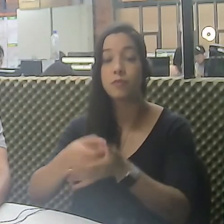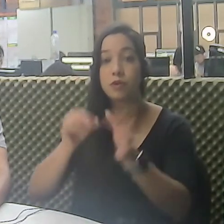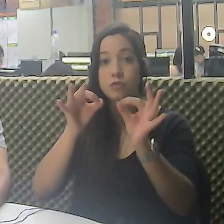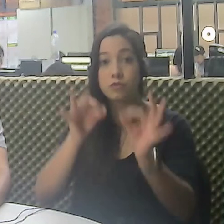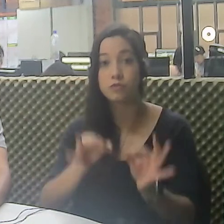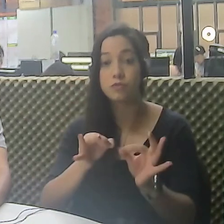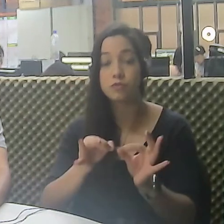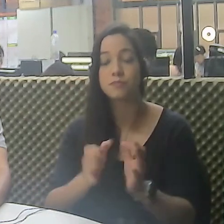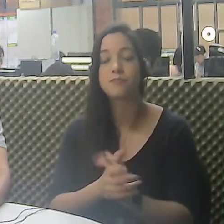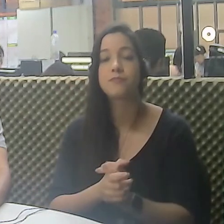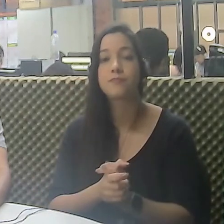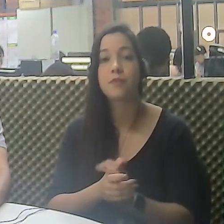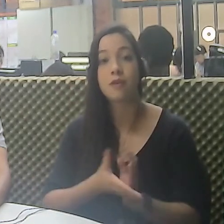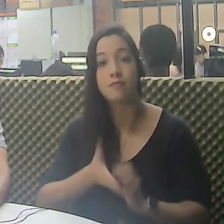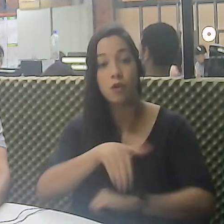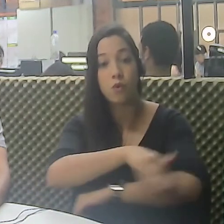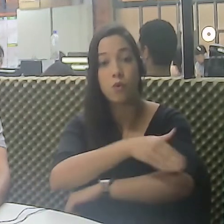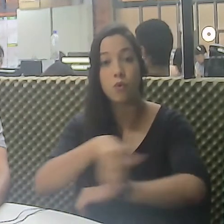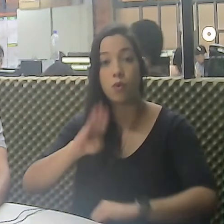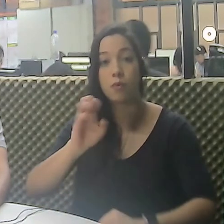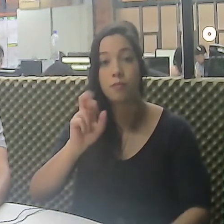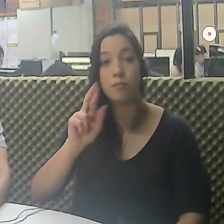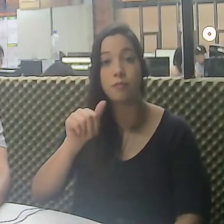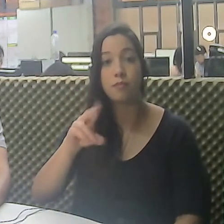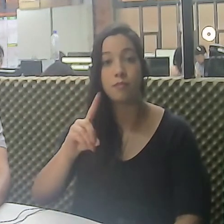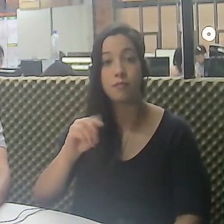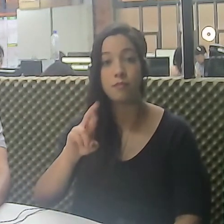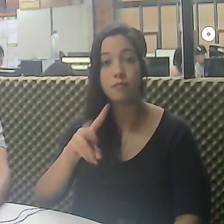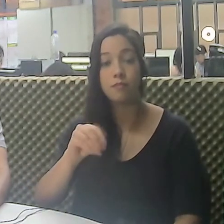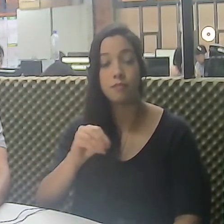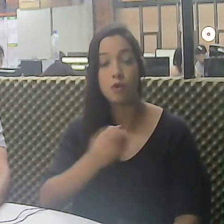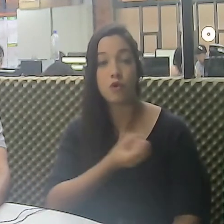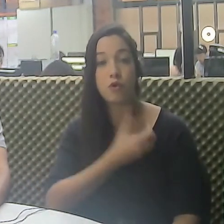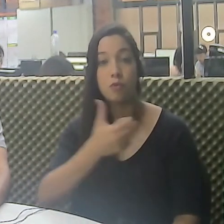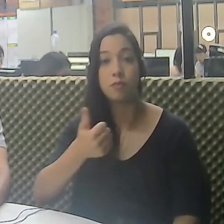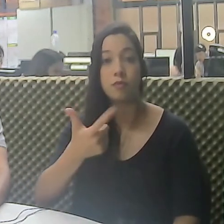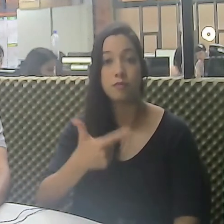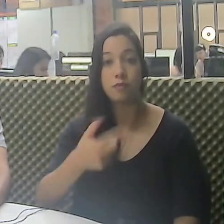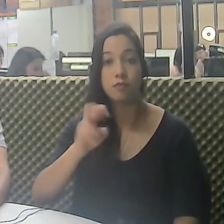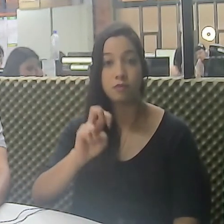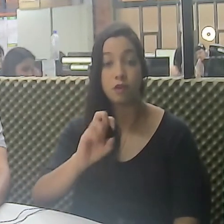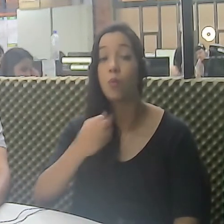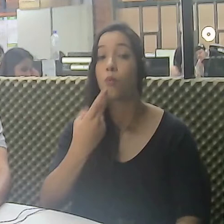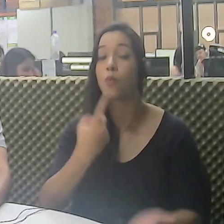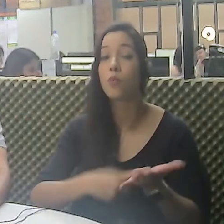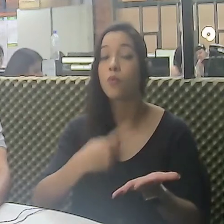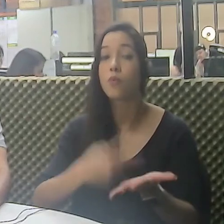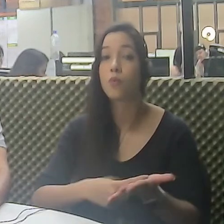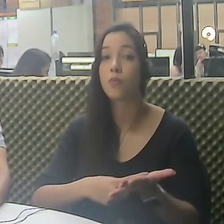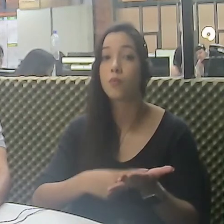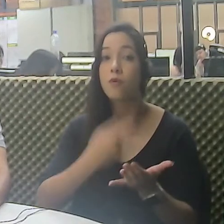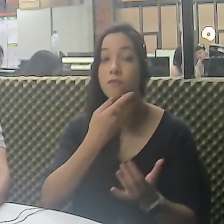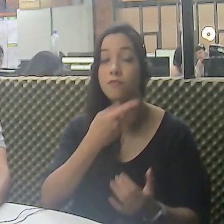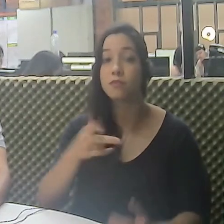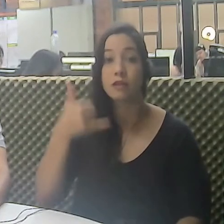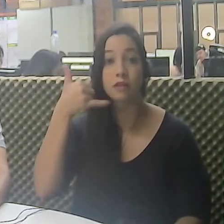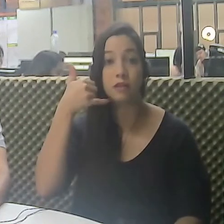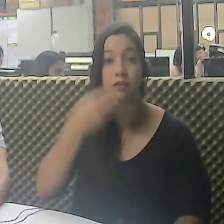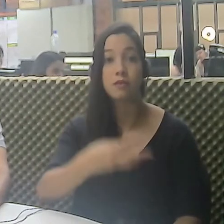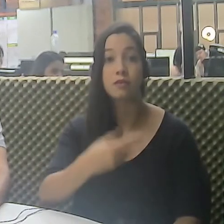ir até o IPREMO, que fica na rua Bernardo Guimarães, número 125 no centro, ou agendar sua visita pelo